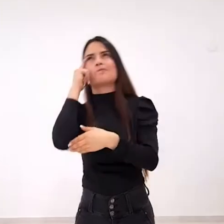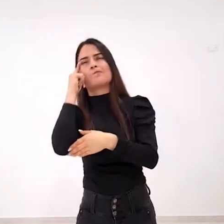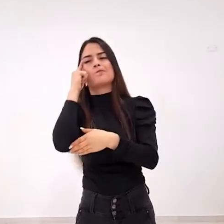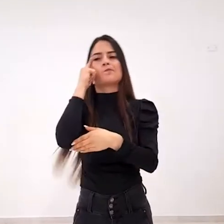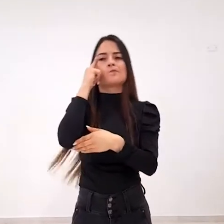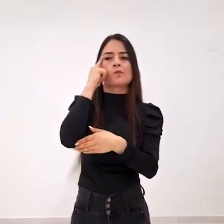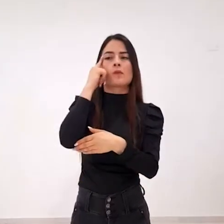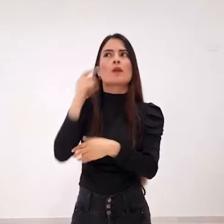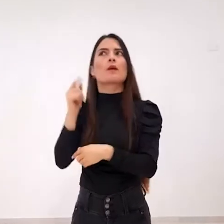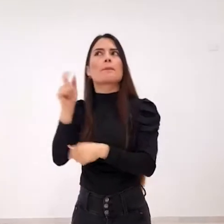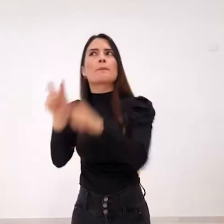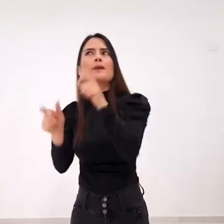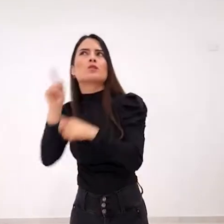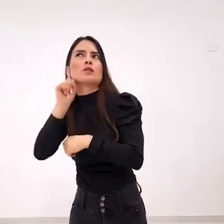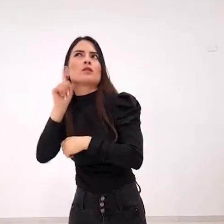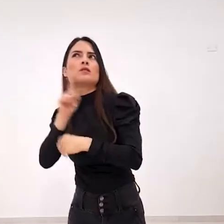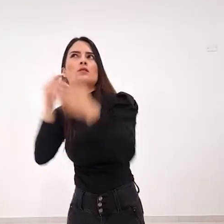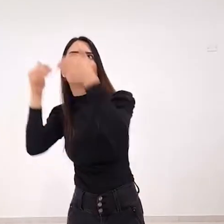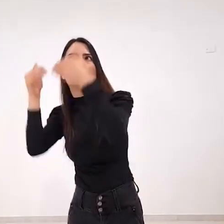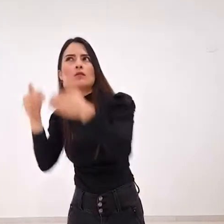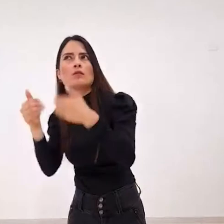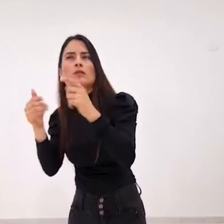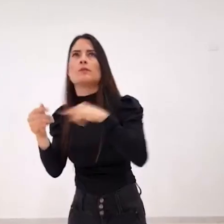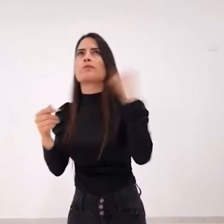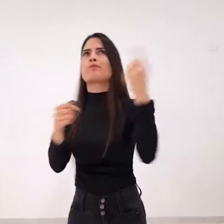y riesgos